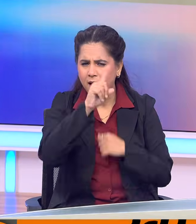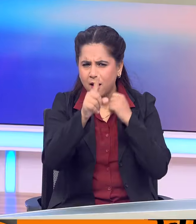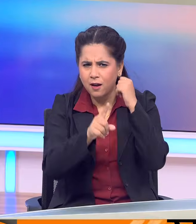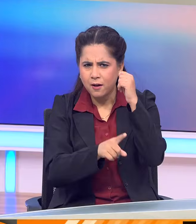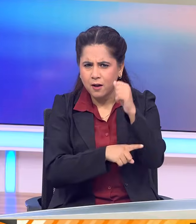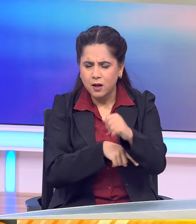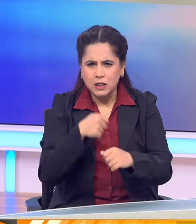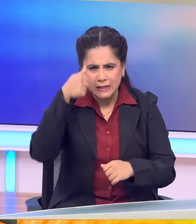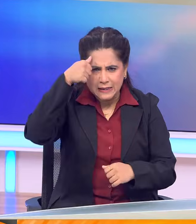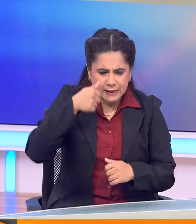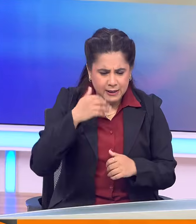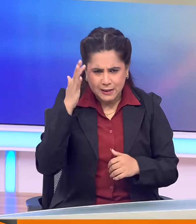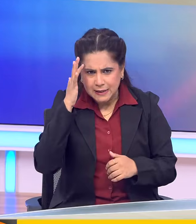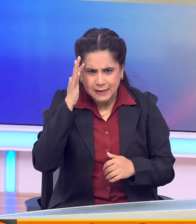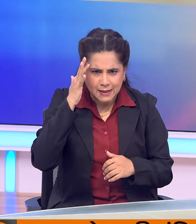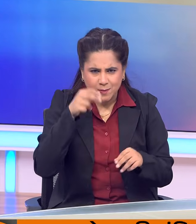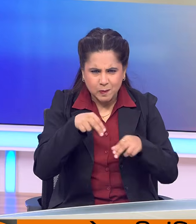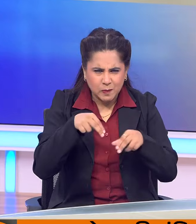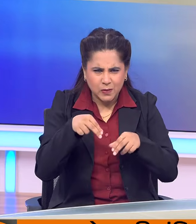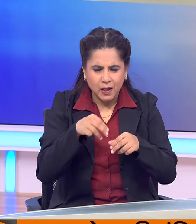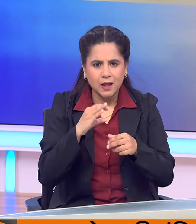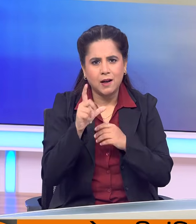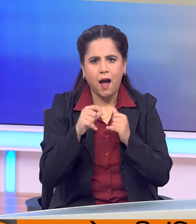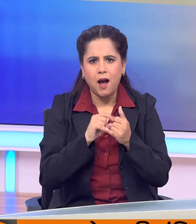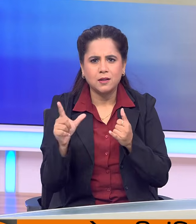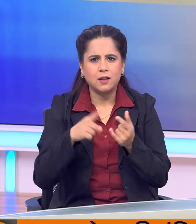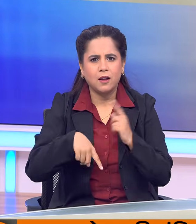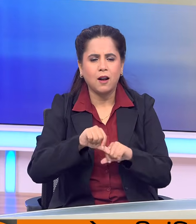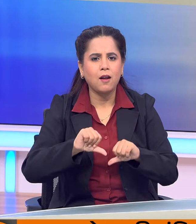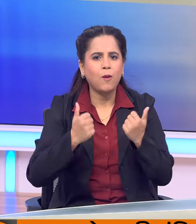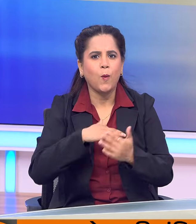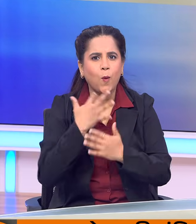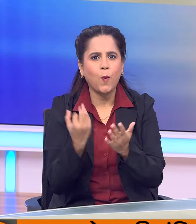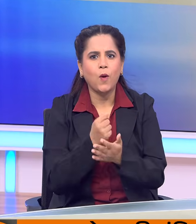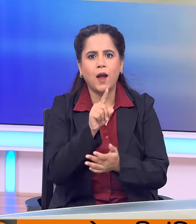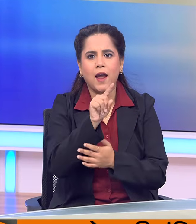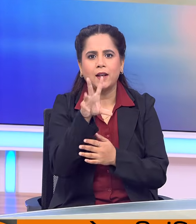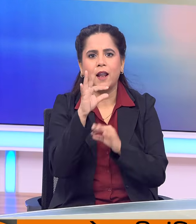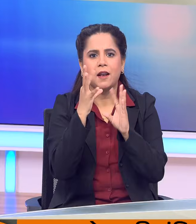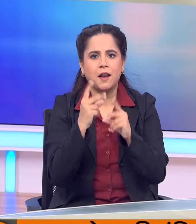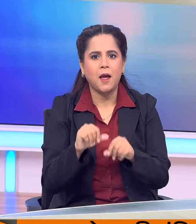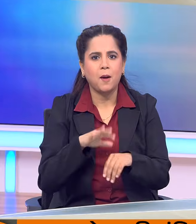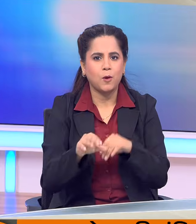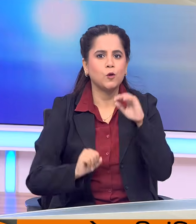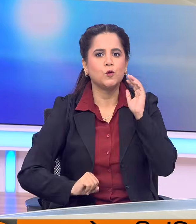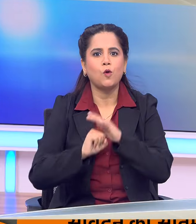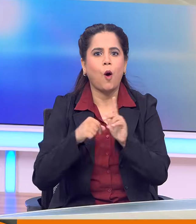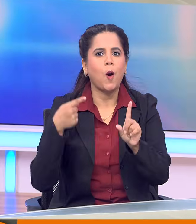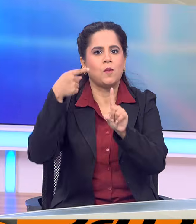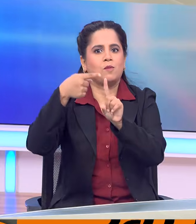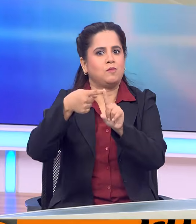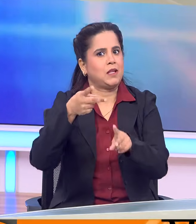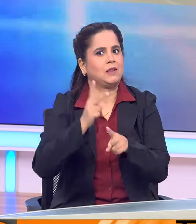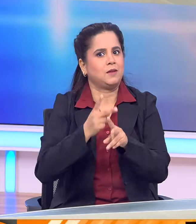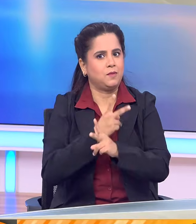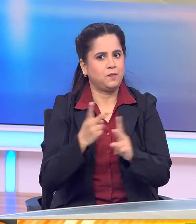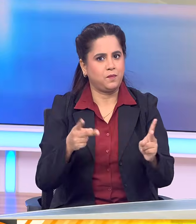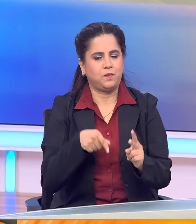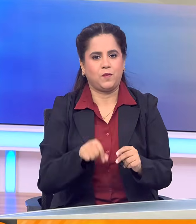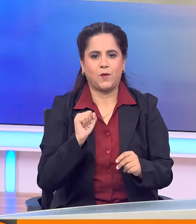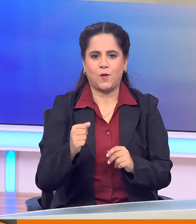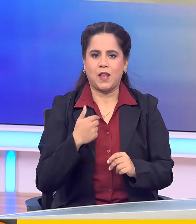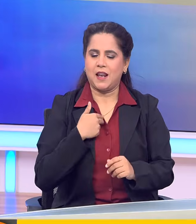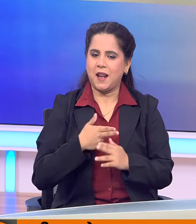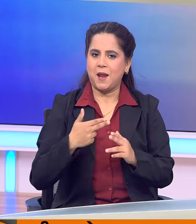बेहद दबाव में खेलते हुए क्लासिकल जीत दर्ज करते हुए कुल 18 अंकों के साथ शीर्ष स्थान हासिल कर खिताब